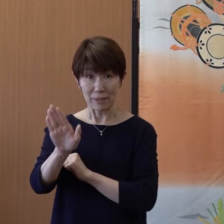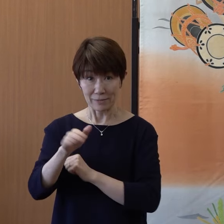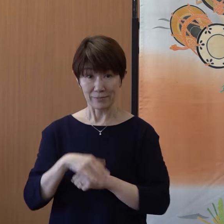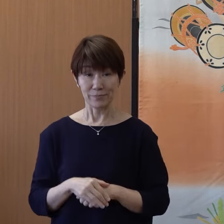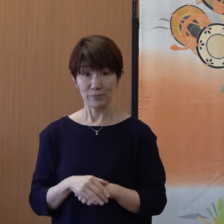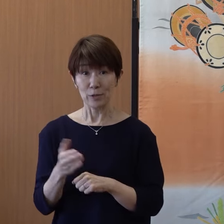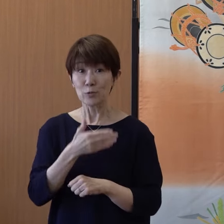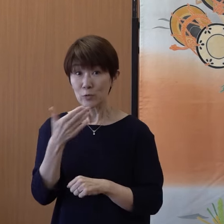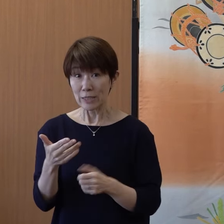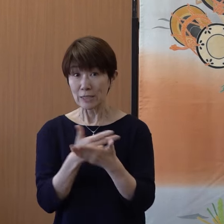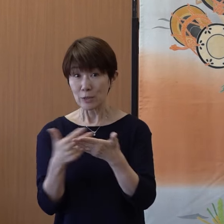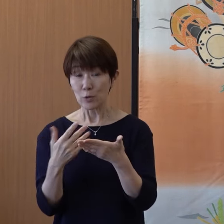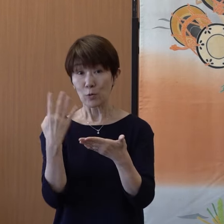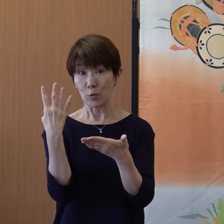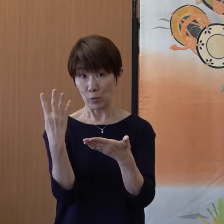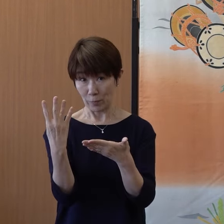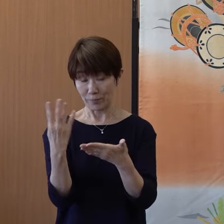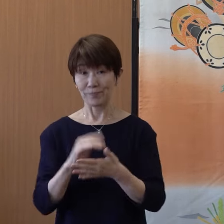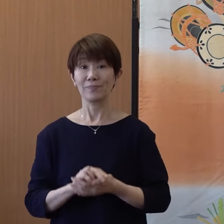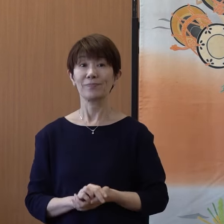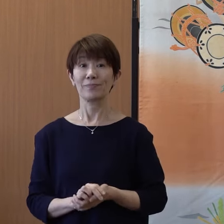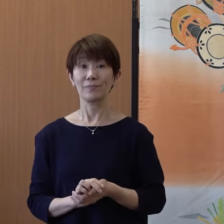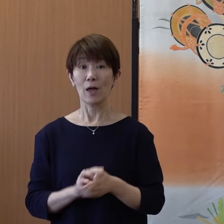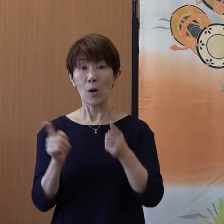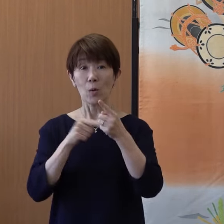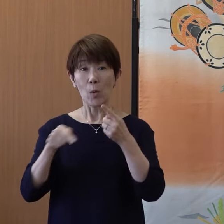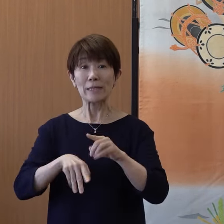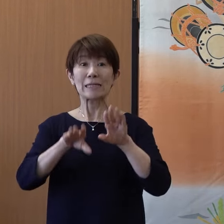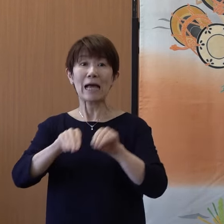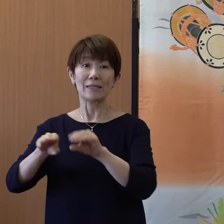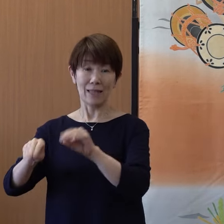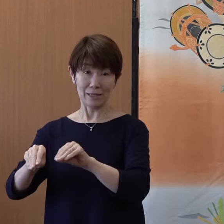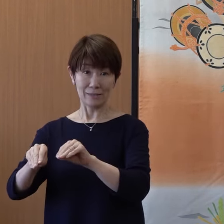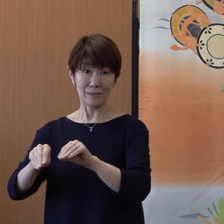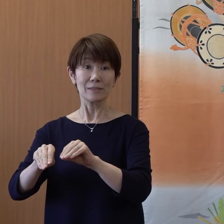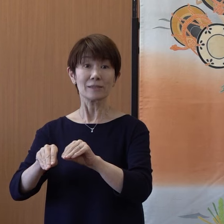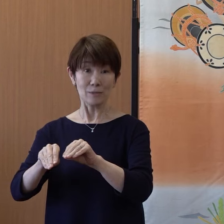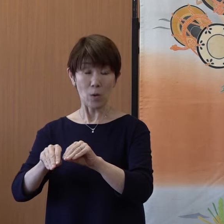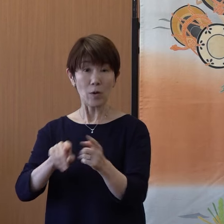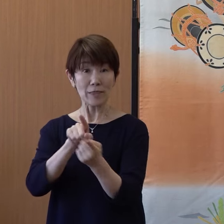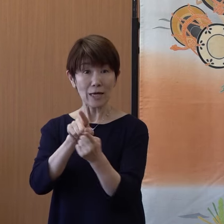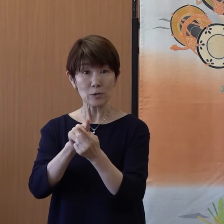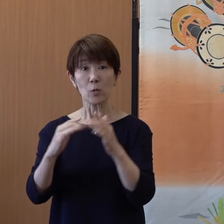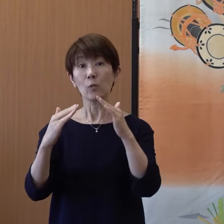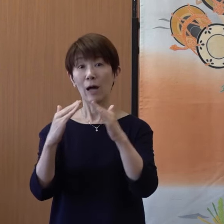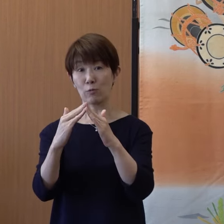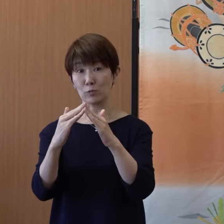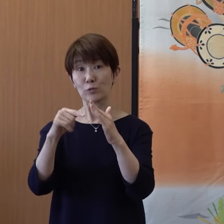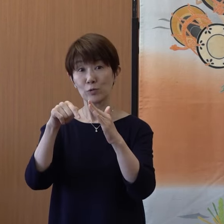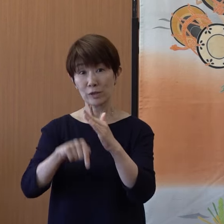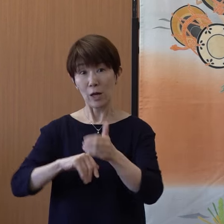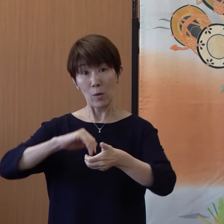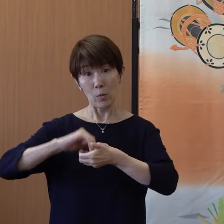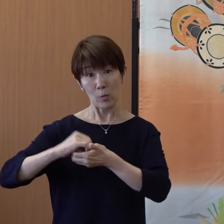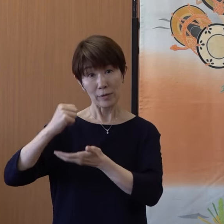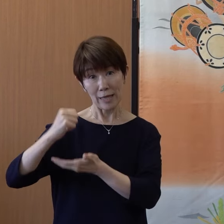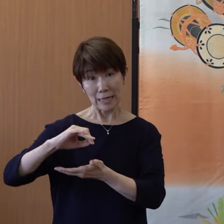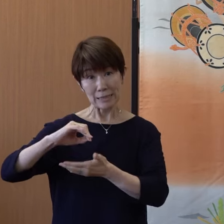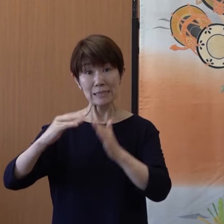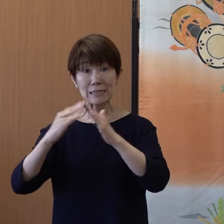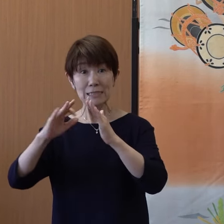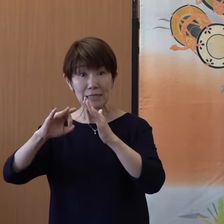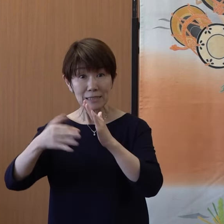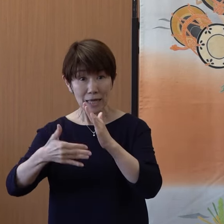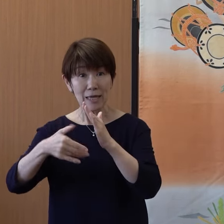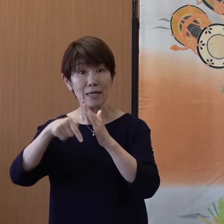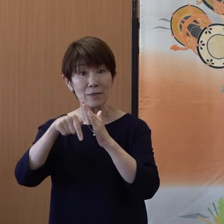次に資料番号4の公費解体等の対象家屋にかかる固定資産税の減免について